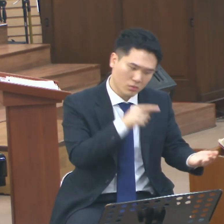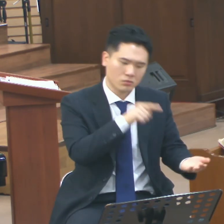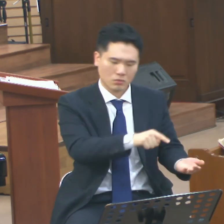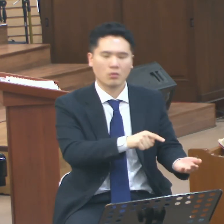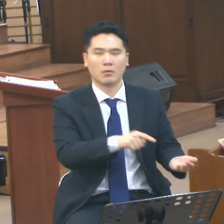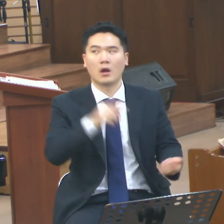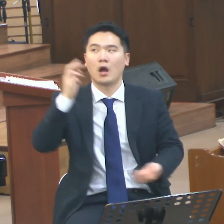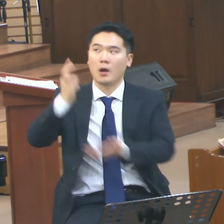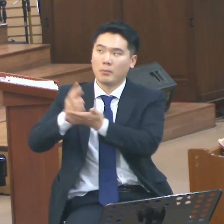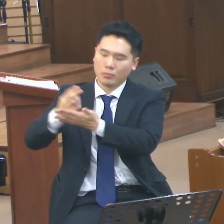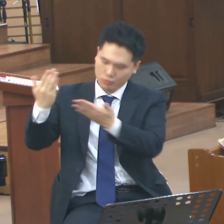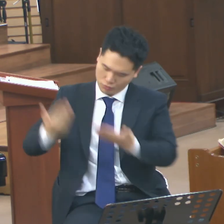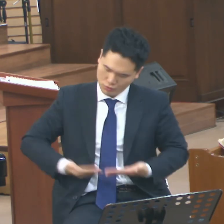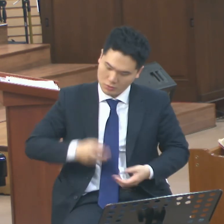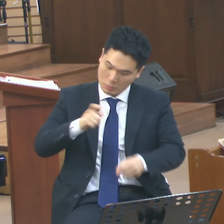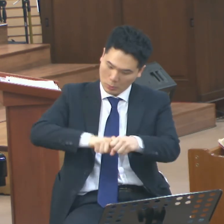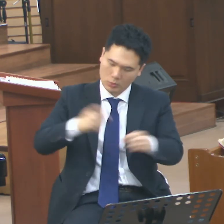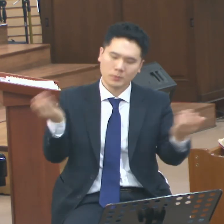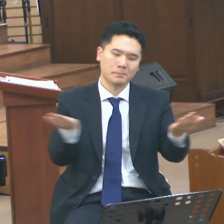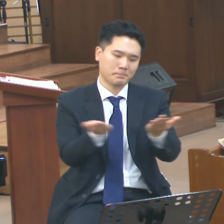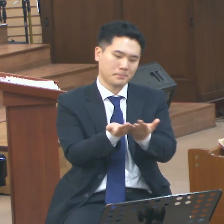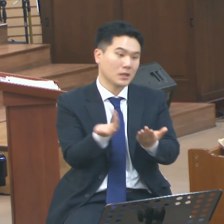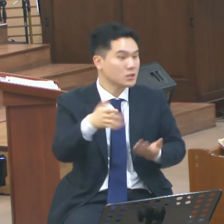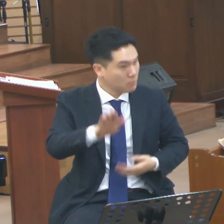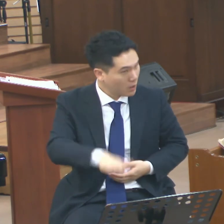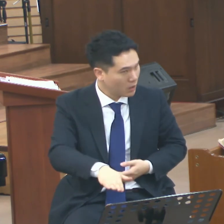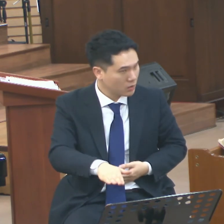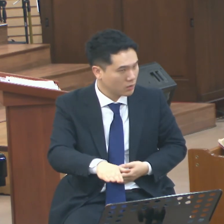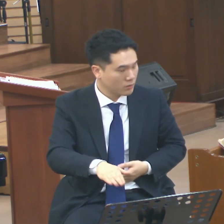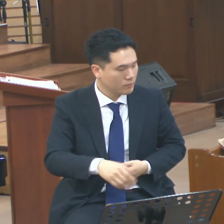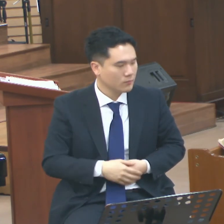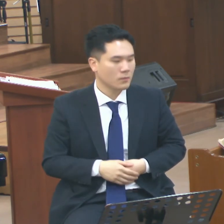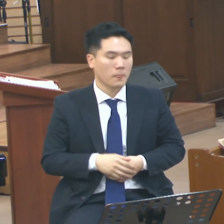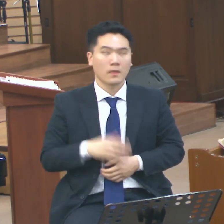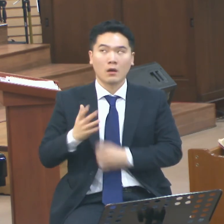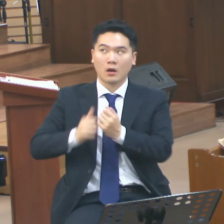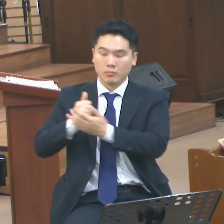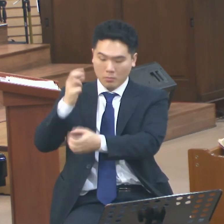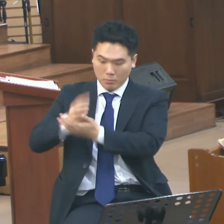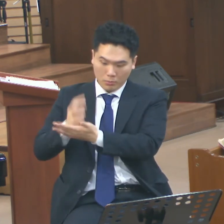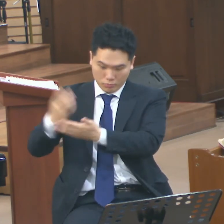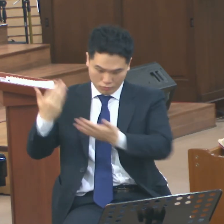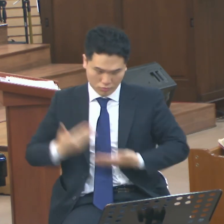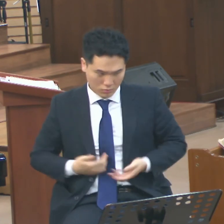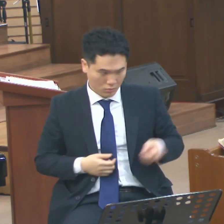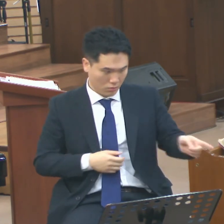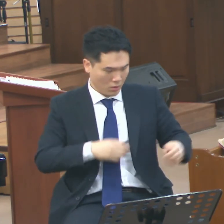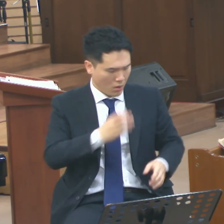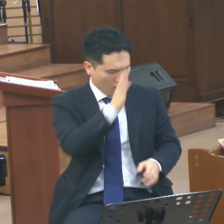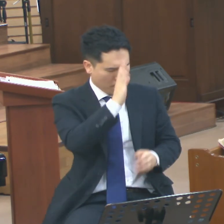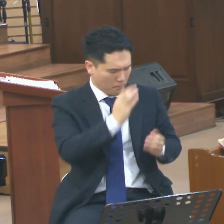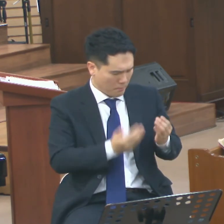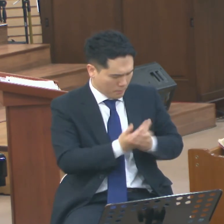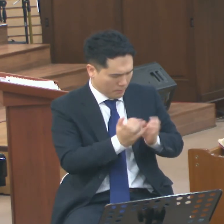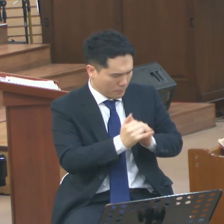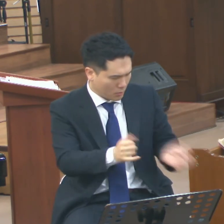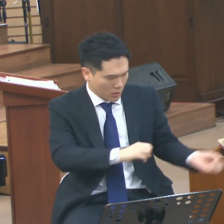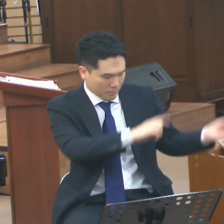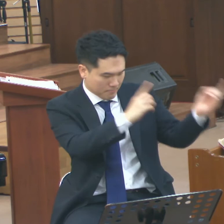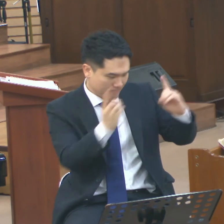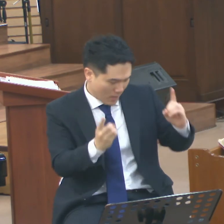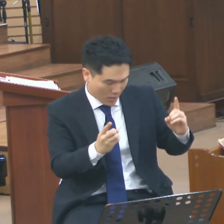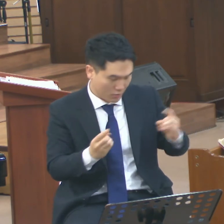행동이지만 그 선한 일을 하고 38년 된 고통스러운 병자를 낫게 하는 그 일을 한 예수님을 죽이려고 하는